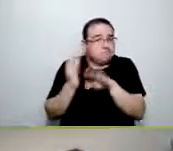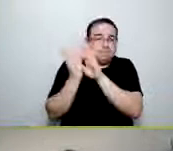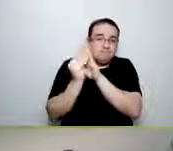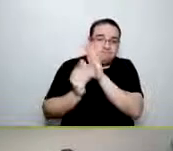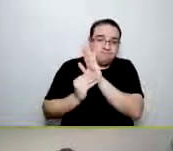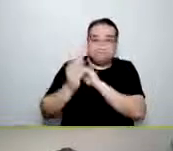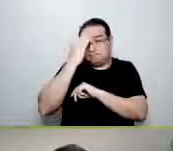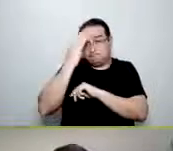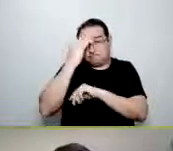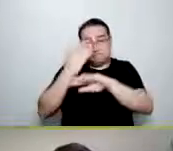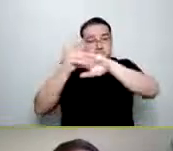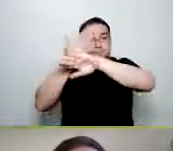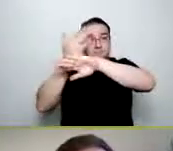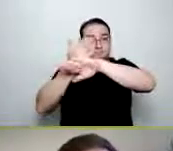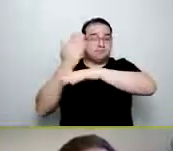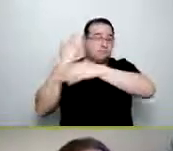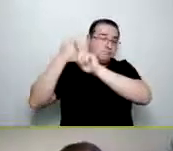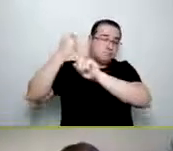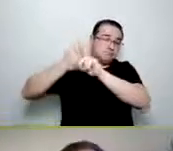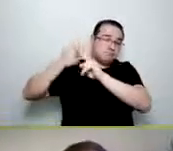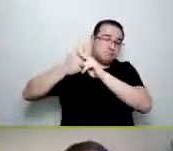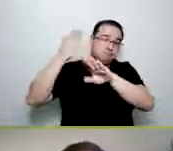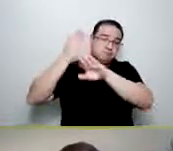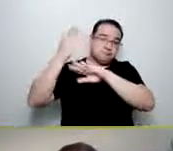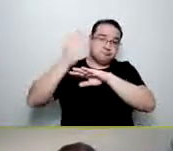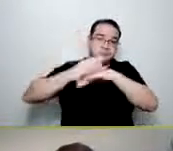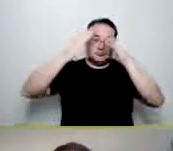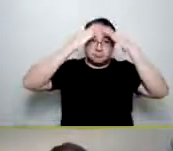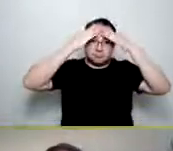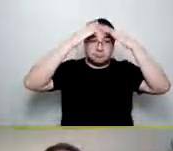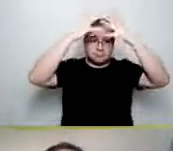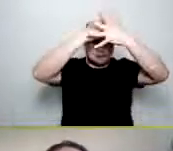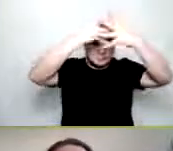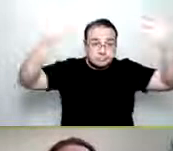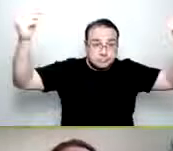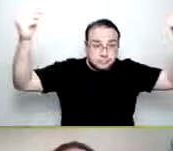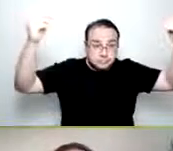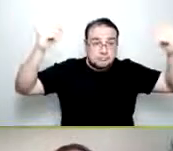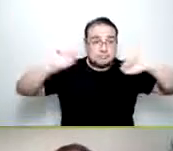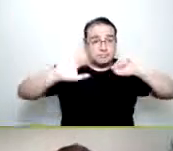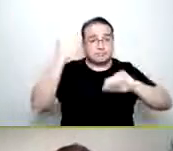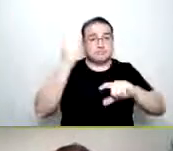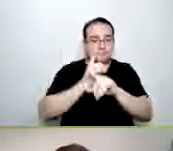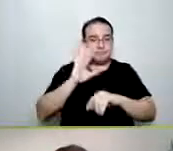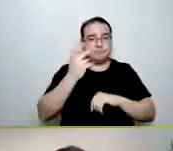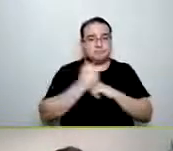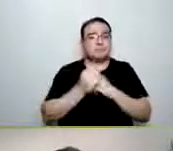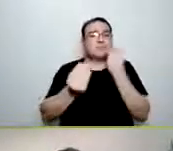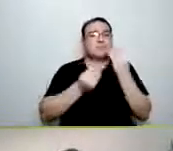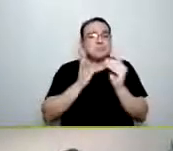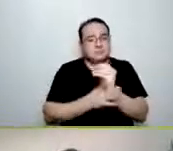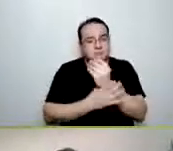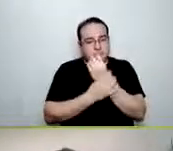gente sabe que estava lá uns meses atrás e acessando de novo a gente já não acha mais. Então, como garantir que